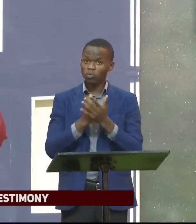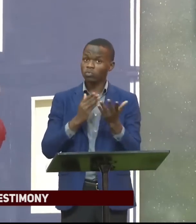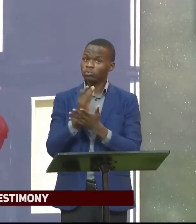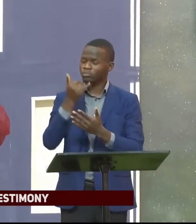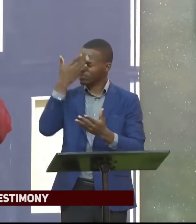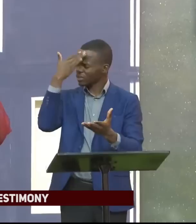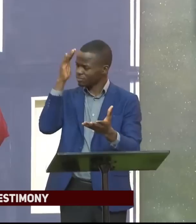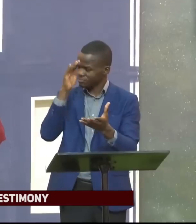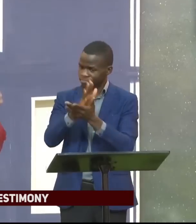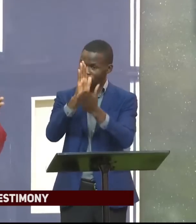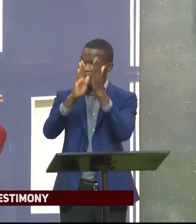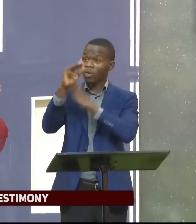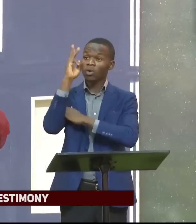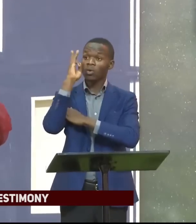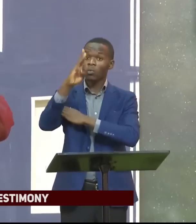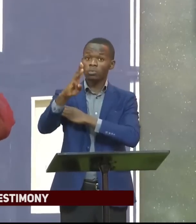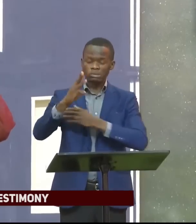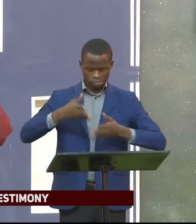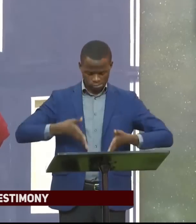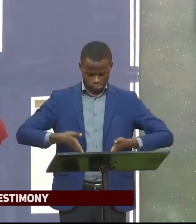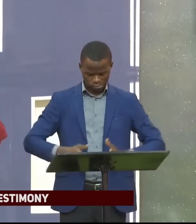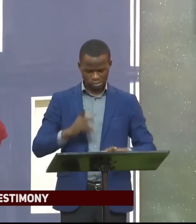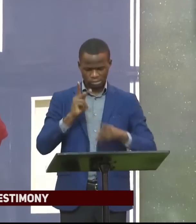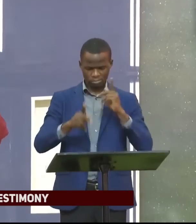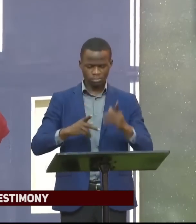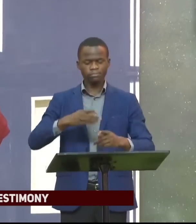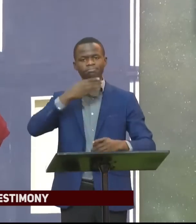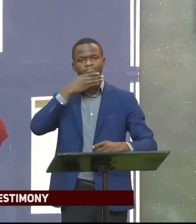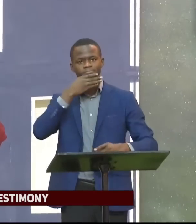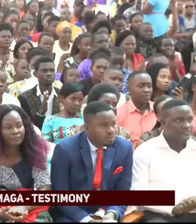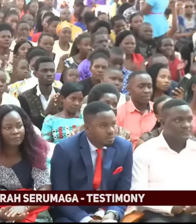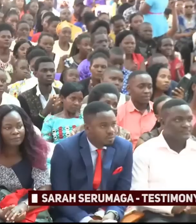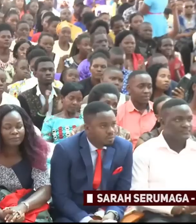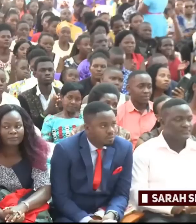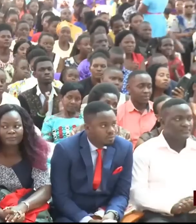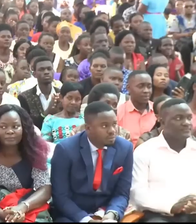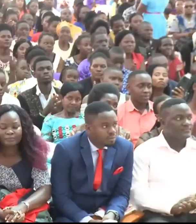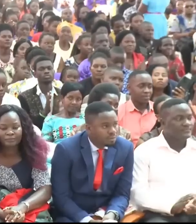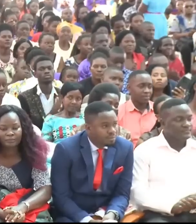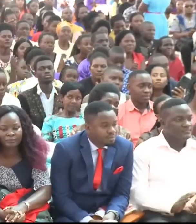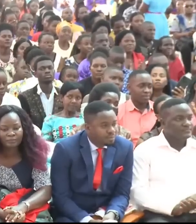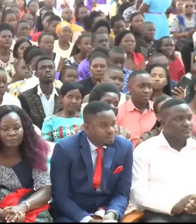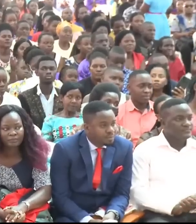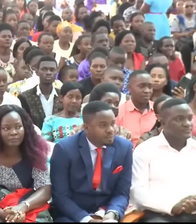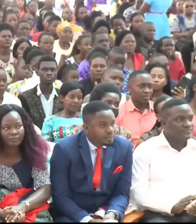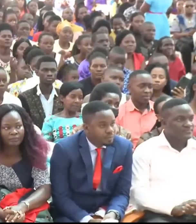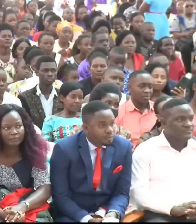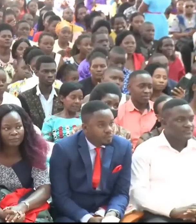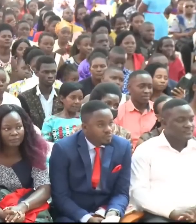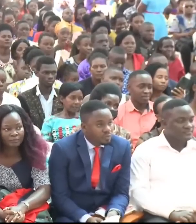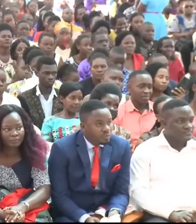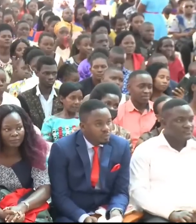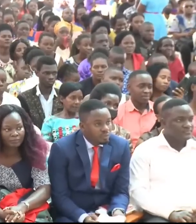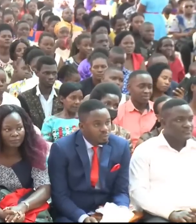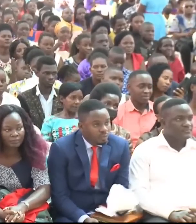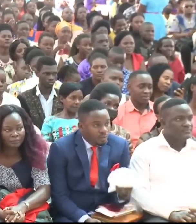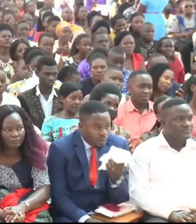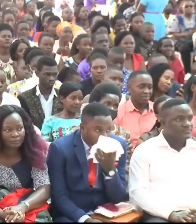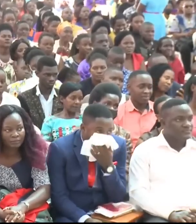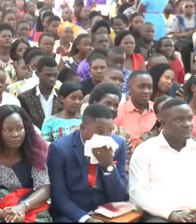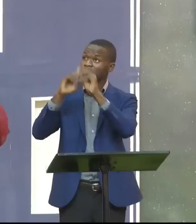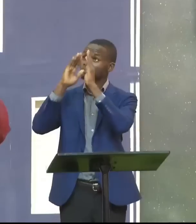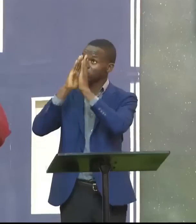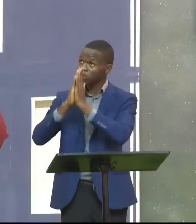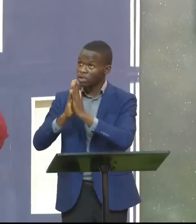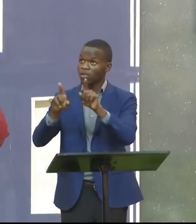kuzaaza mu kifo kino abakyala abasajja abatalina baana. teka kwa abiri nsabye mbadde